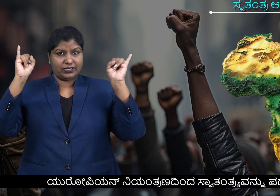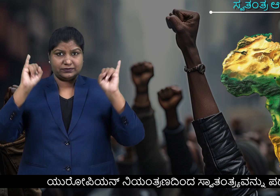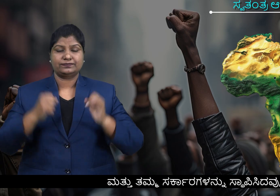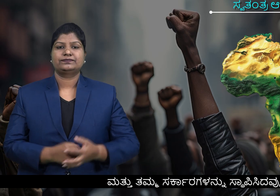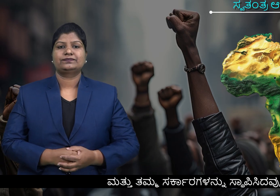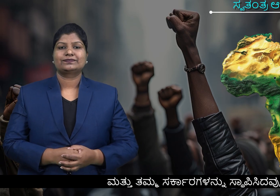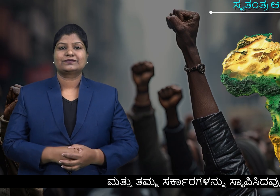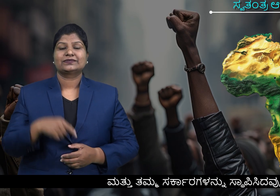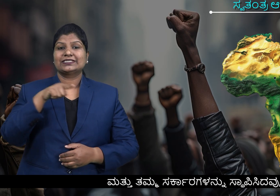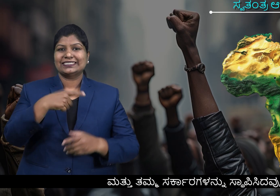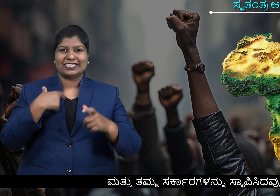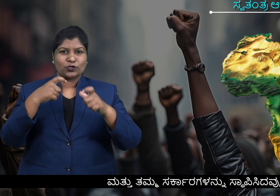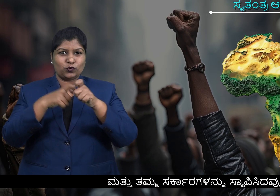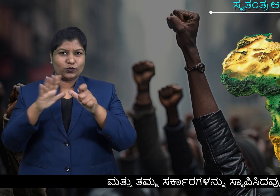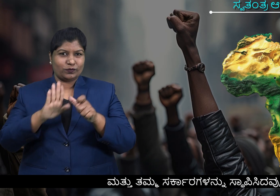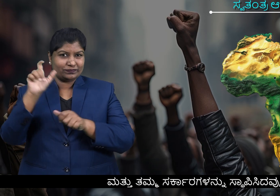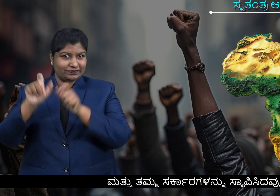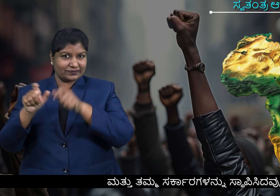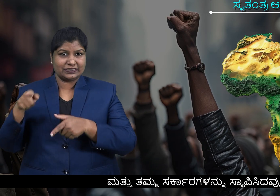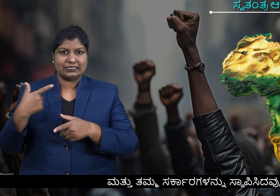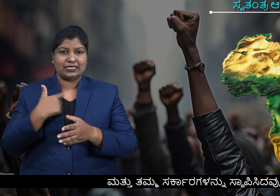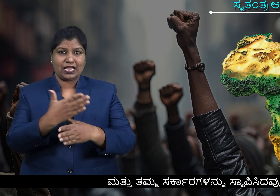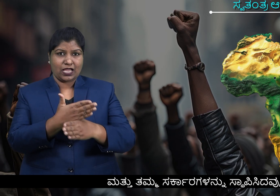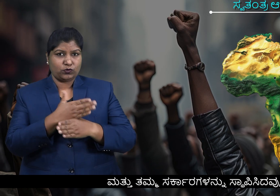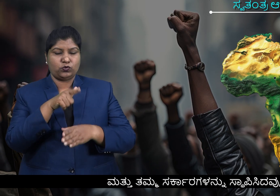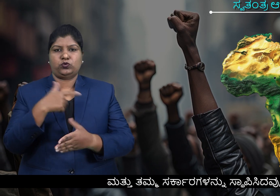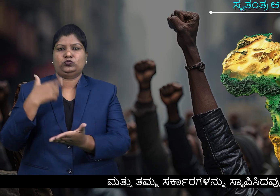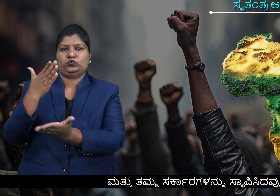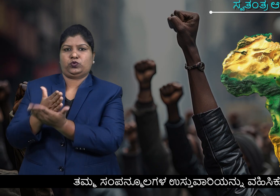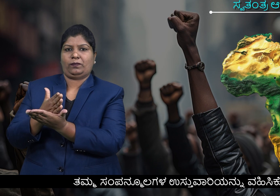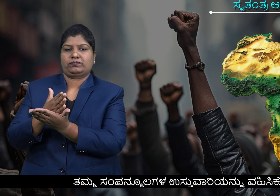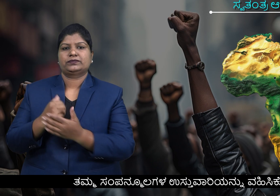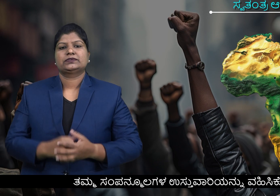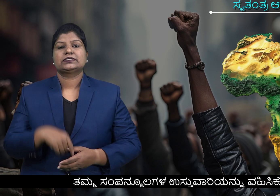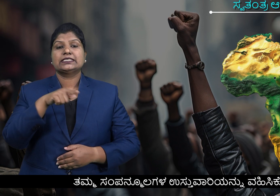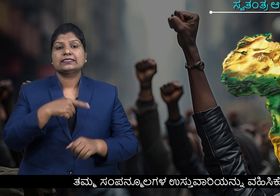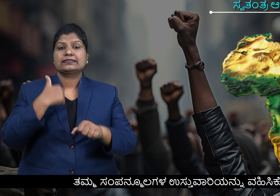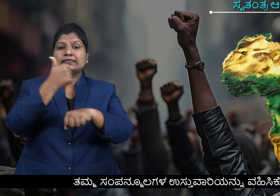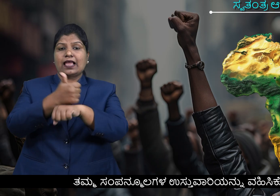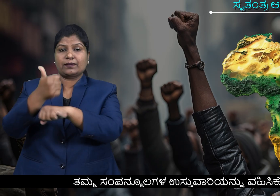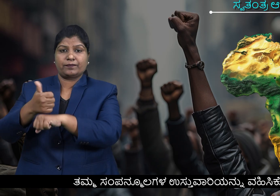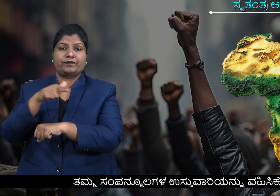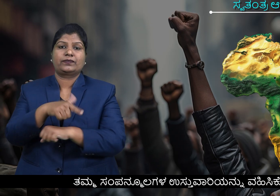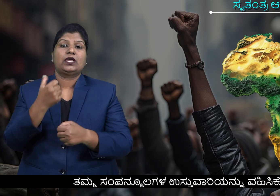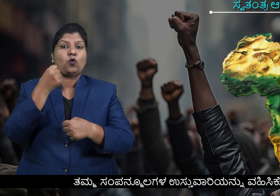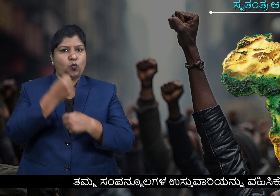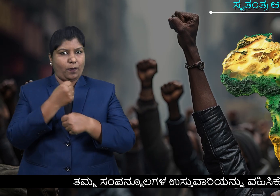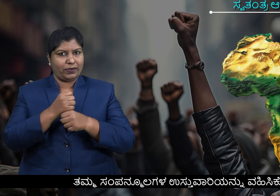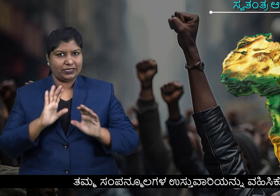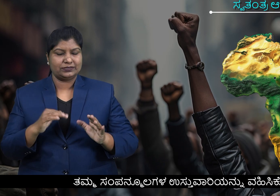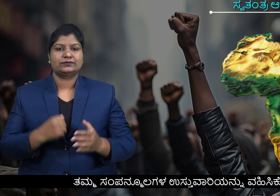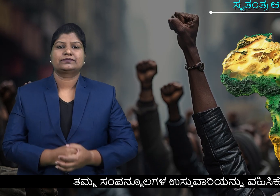ಪಡೆದುಕೊಂಡವು ಮತ್ತು ತಮ್ಮ ಸರ್ಕಾರಗಳನ್ನು ಸ್ಥಾಪಿಸಿದವು, ತಮ್ಮ ಸಂಪನ್ಮೂಲಗಳ